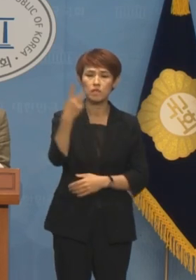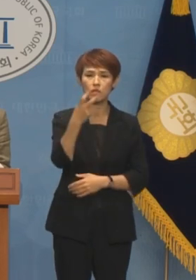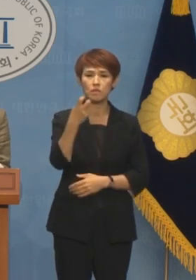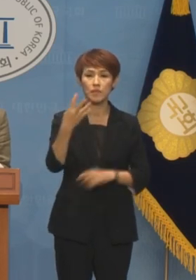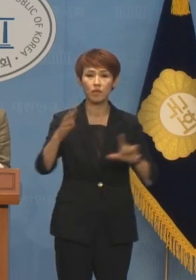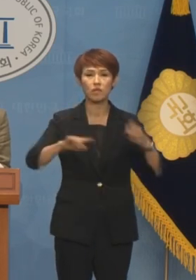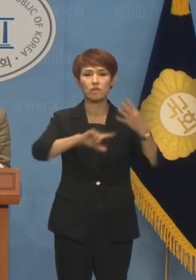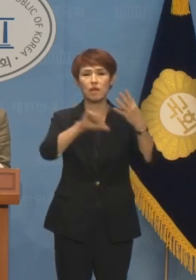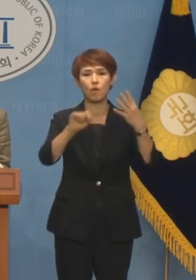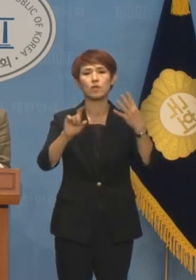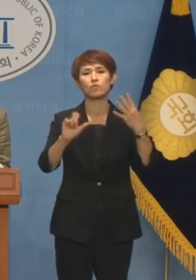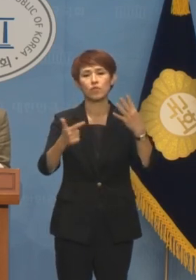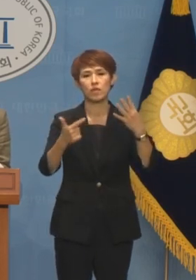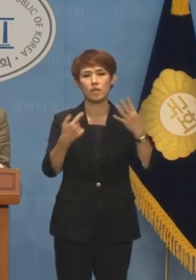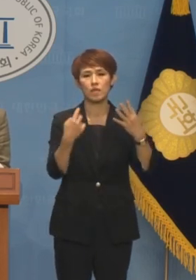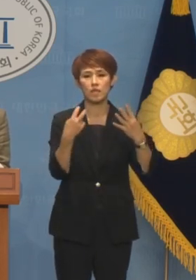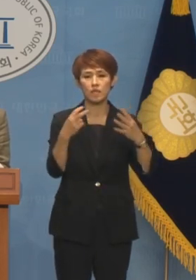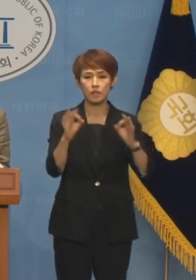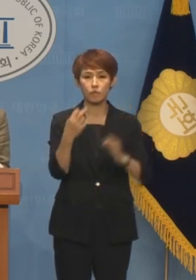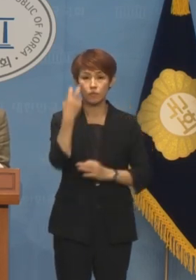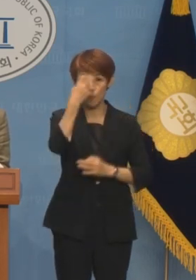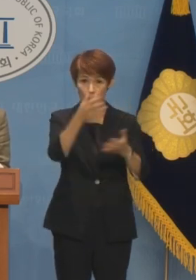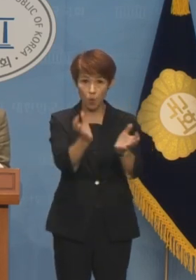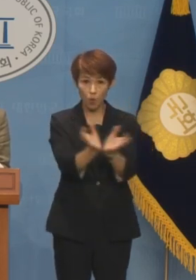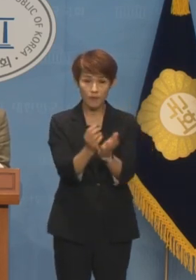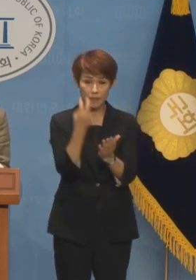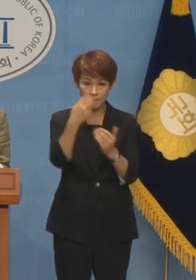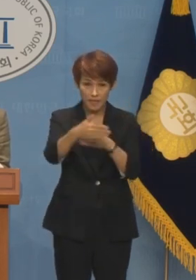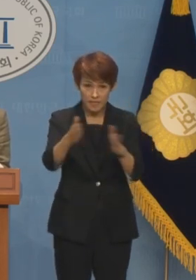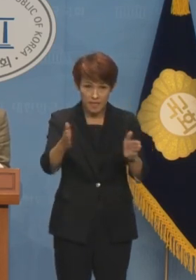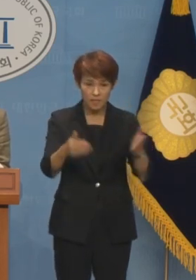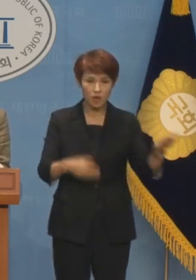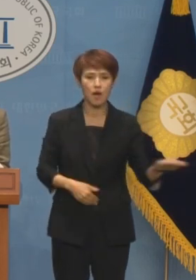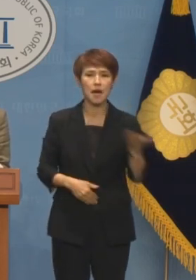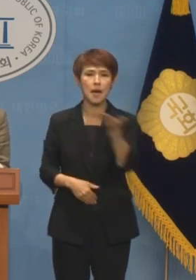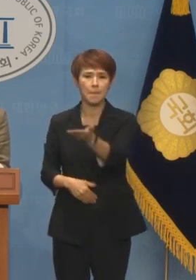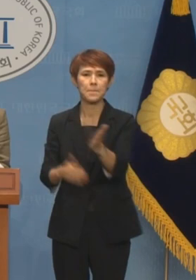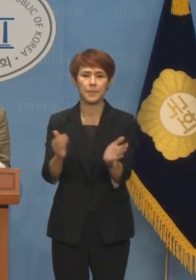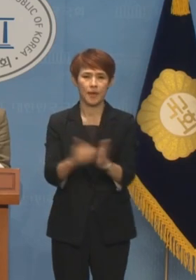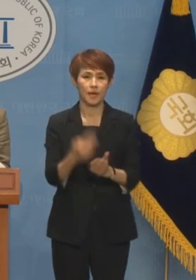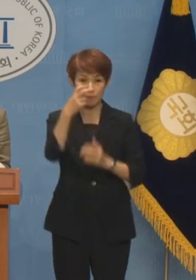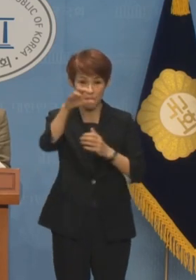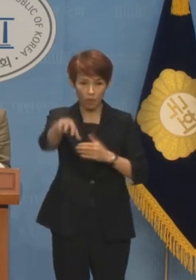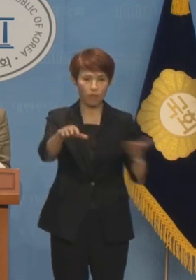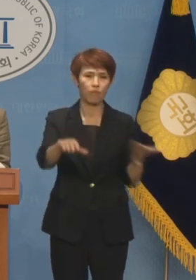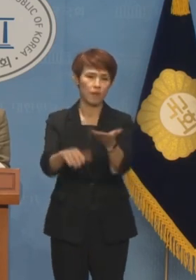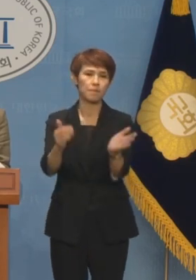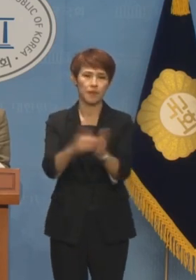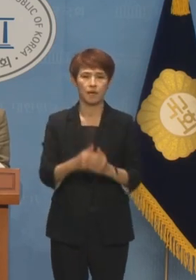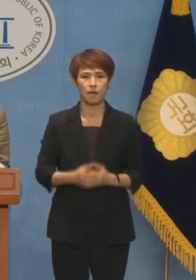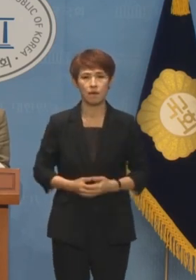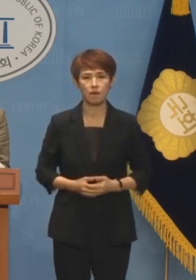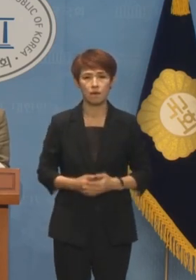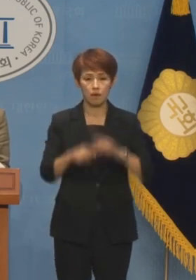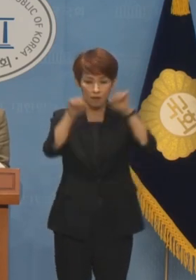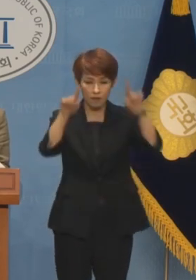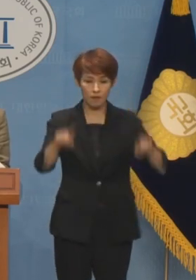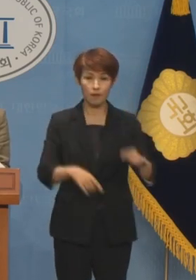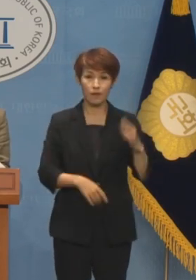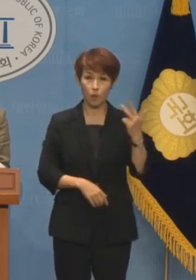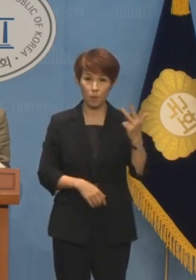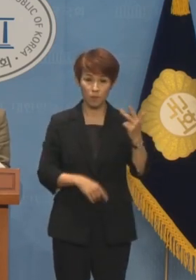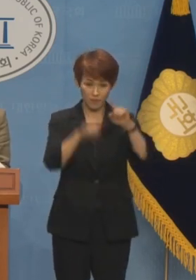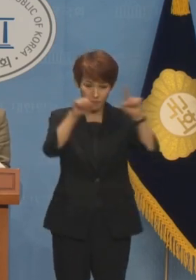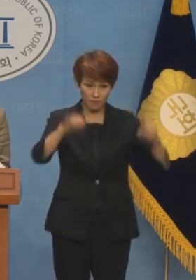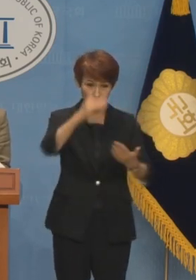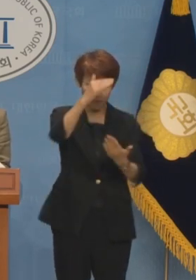16일 금융감독원 감사실에서 감사원으로 전달되었습니다. 문제는 7장의 내부 검토 보고서의